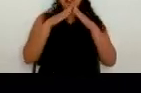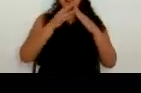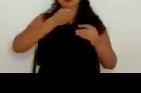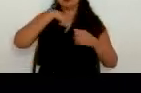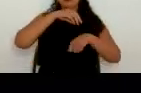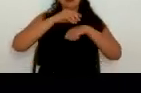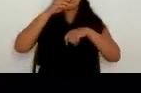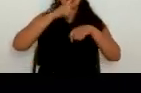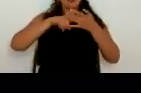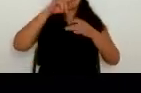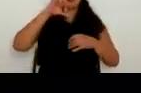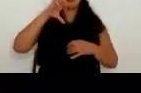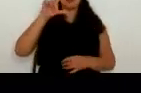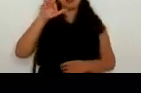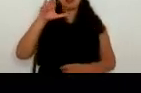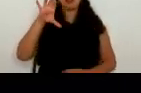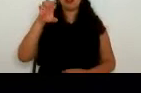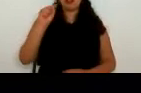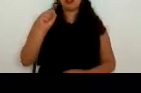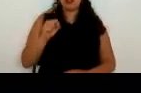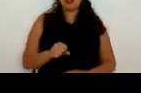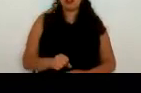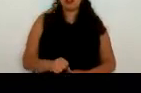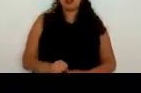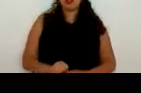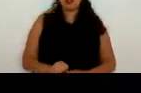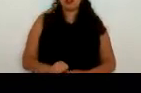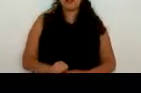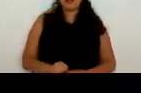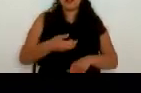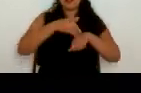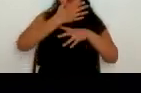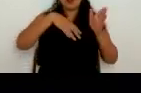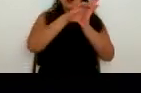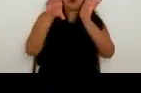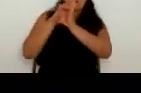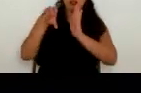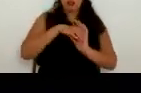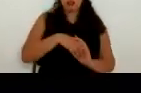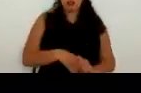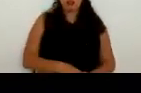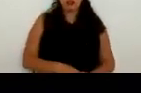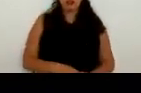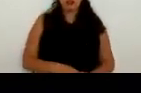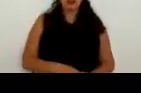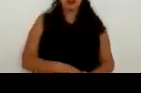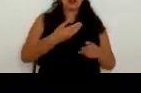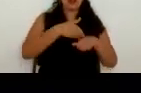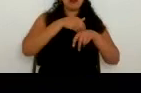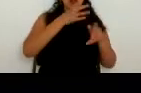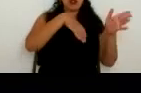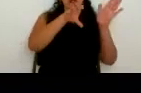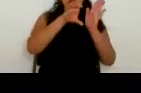indicadores estos que son el número de habitaciones porque el número de habitaciones contra el número de personas que habitan la